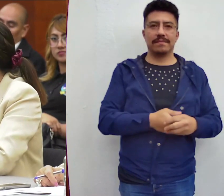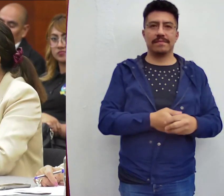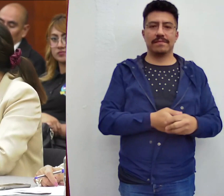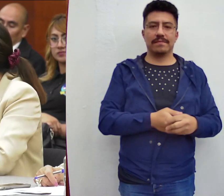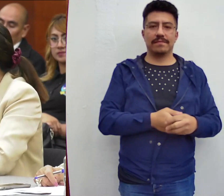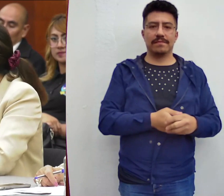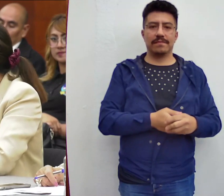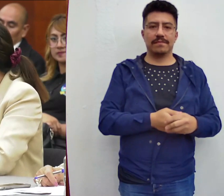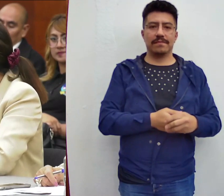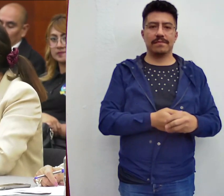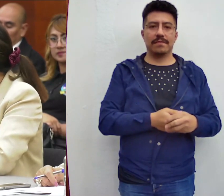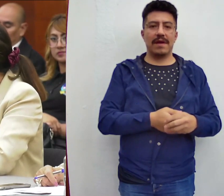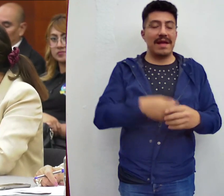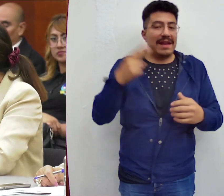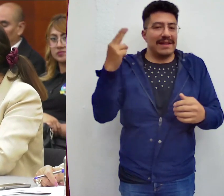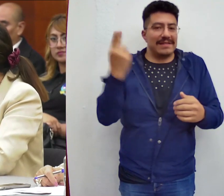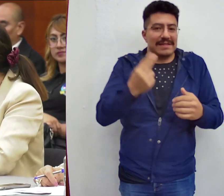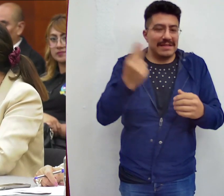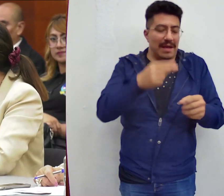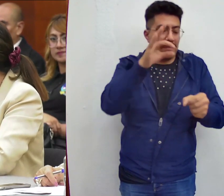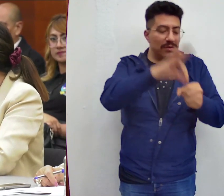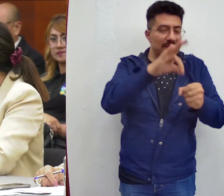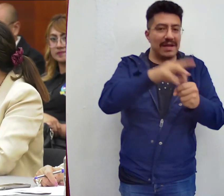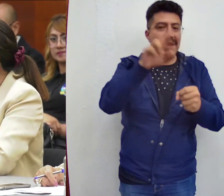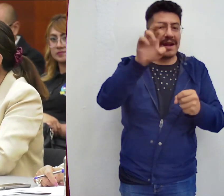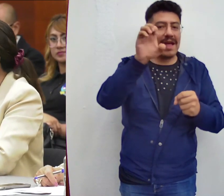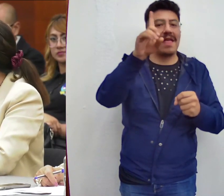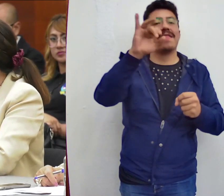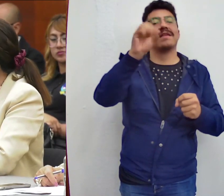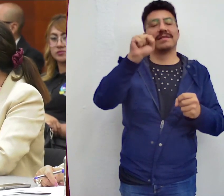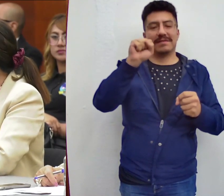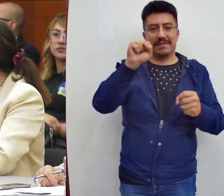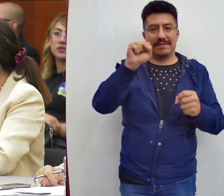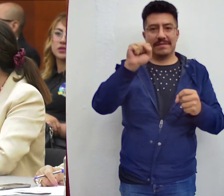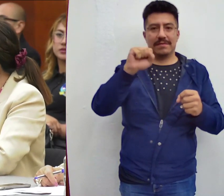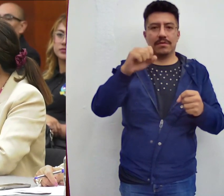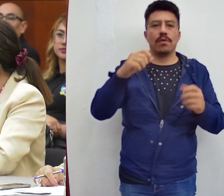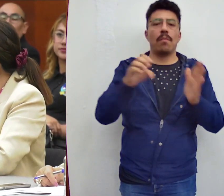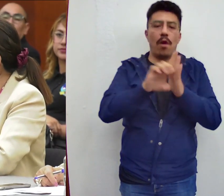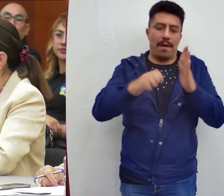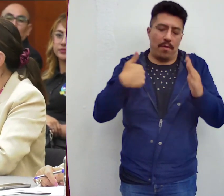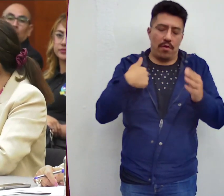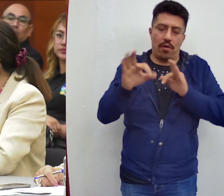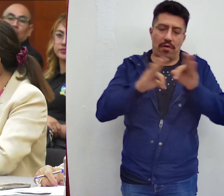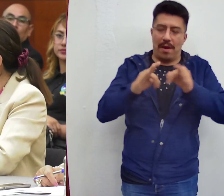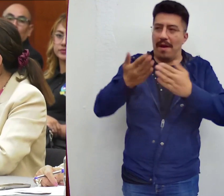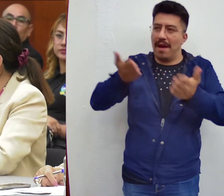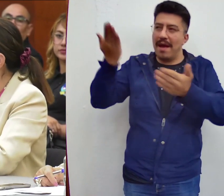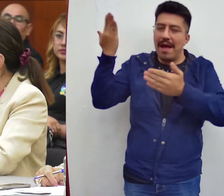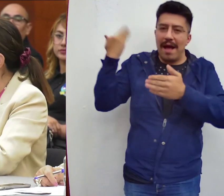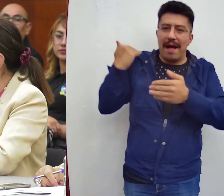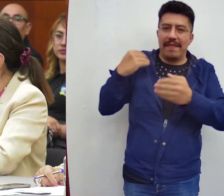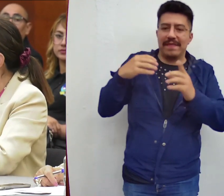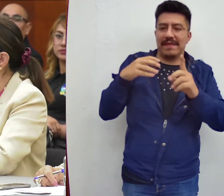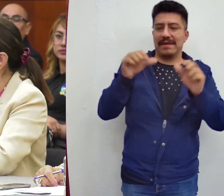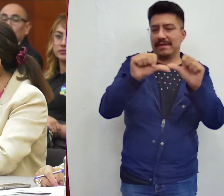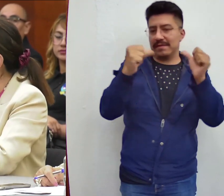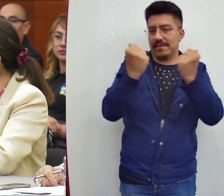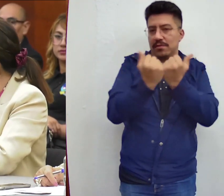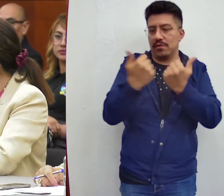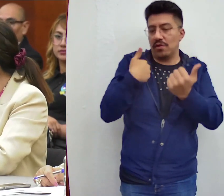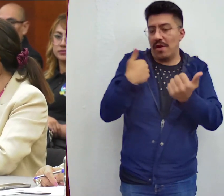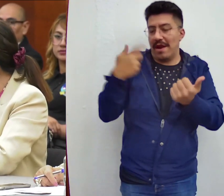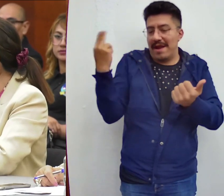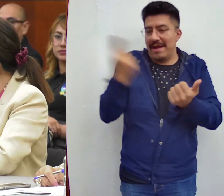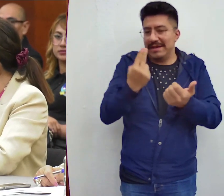ley que tenemos que sacar sí o sí este registro. Yo vengo de organizaciones civiles y para yo obtener recursos